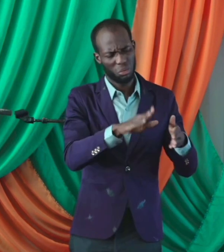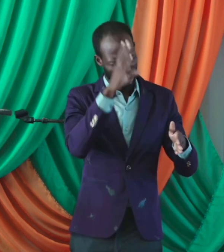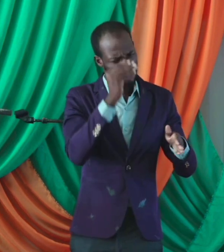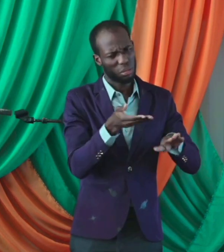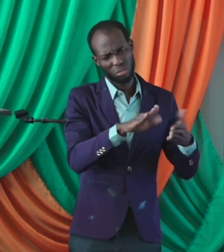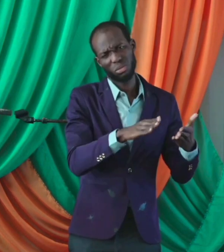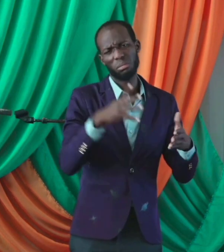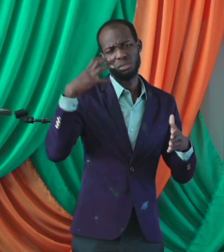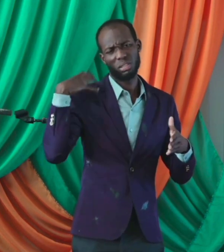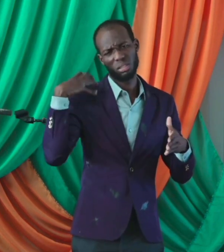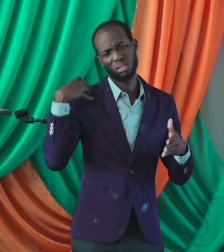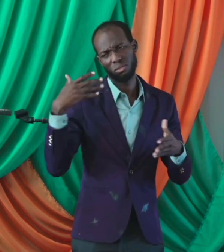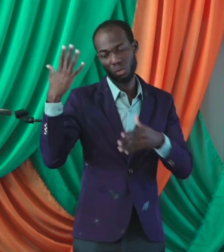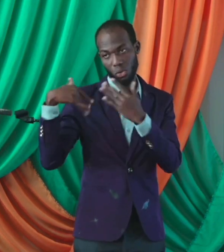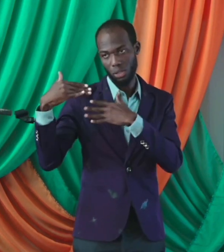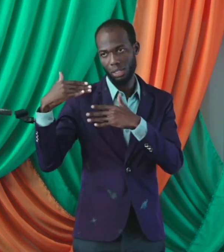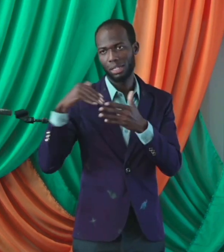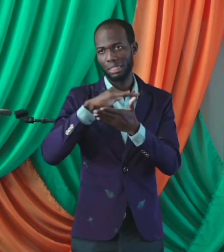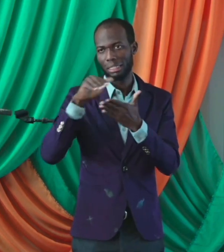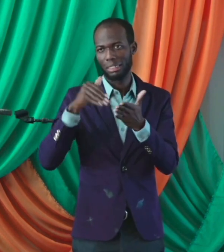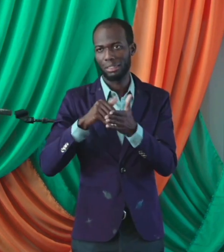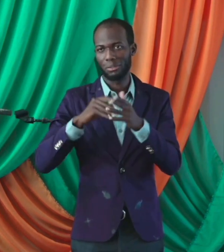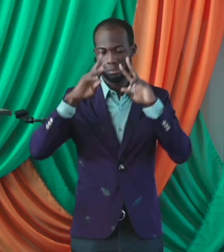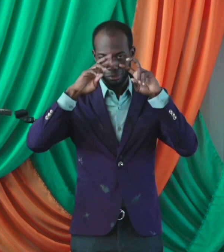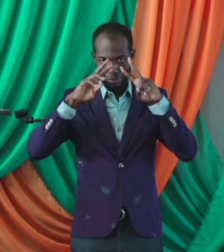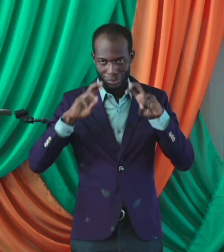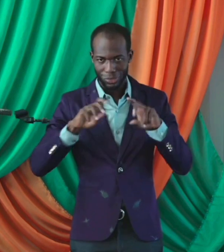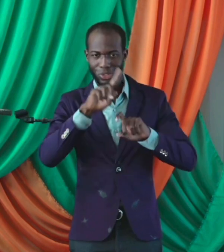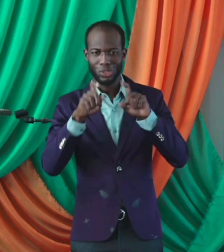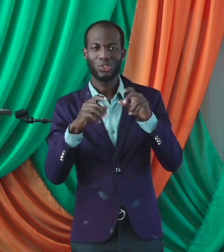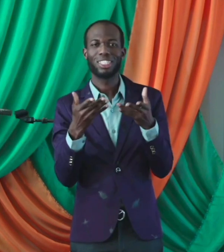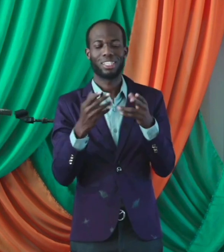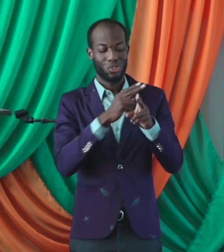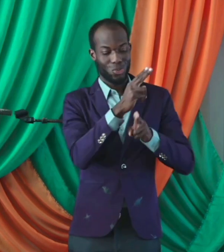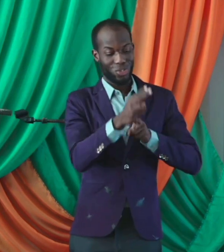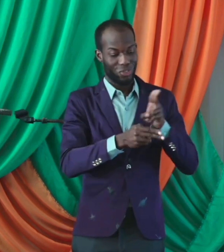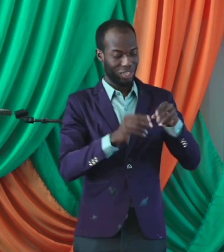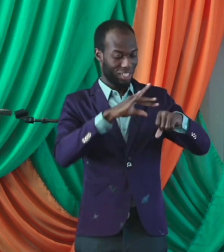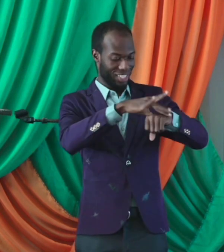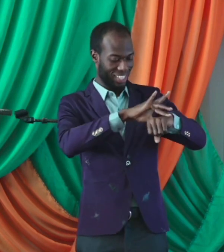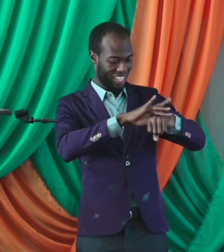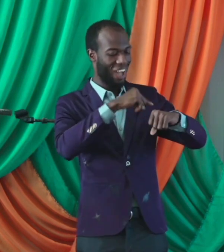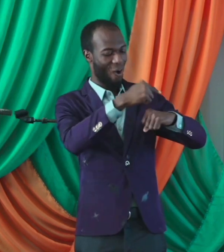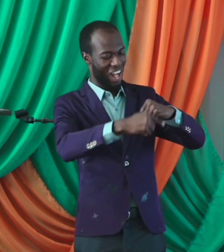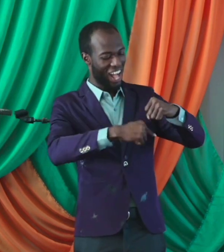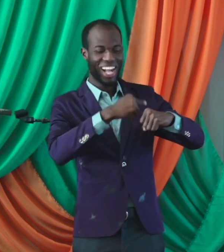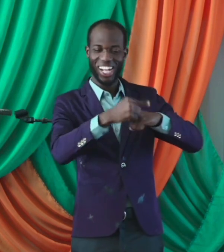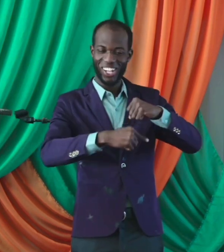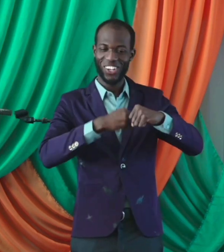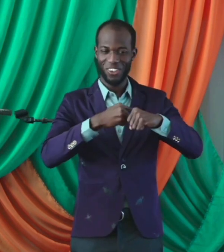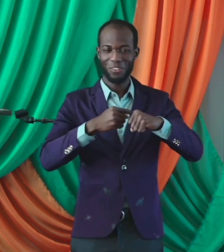monsieur était directeur d'une plus grande centre de recherche qui gagne sous question cosmos, non, sur planète-là. Stephen